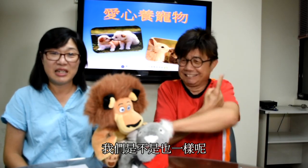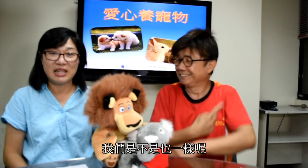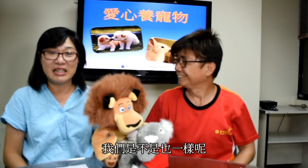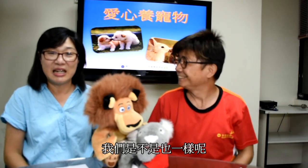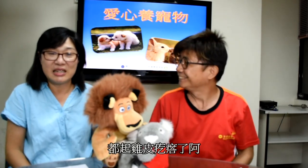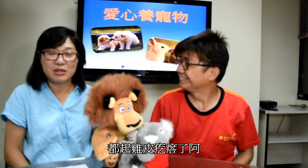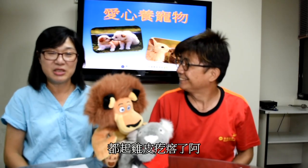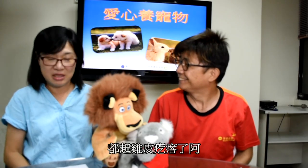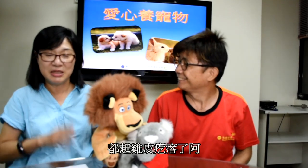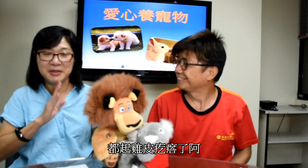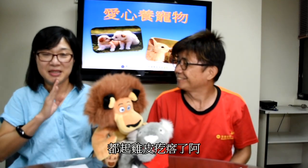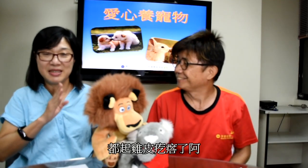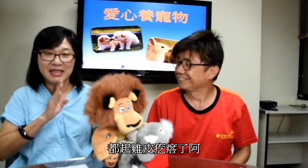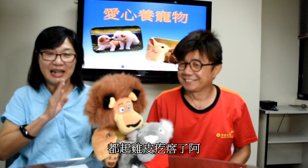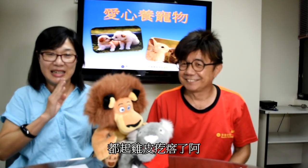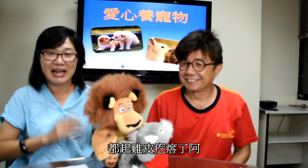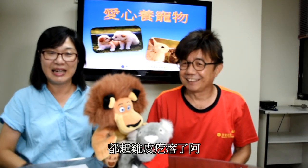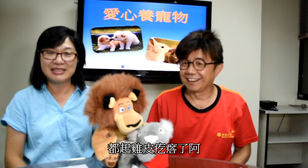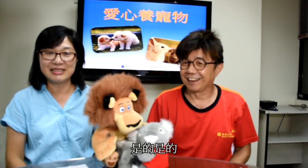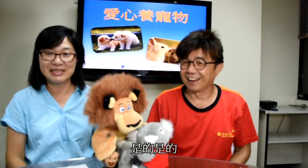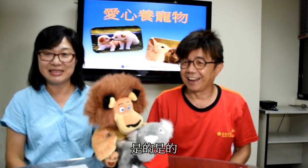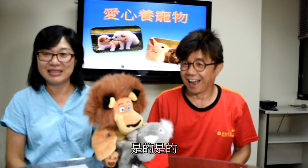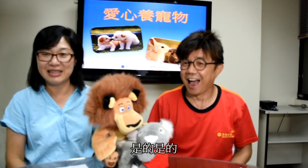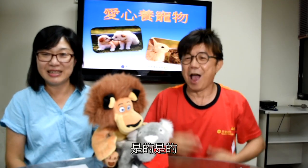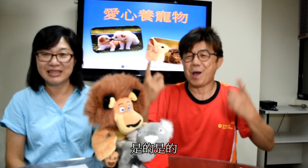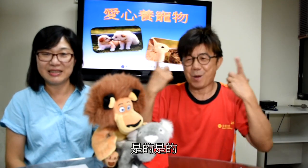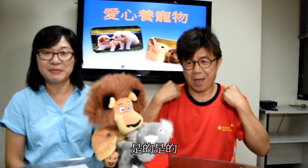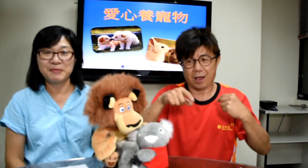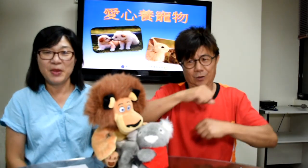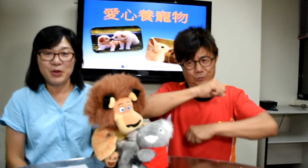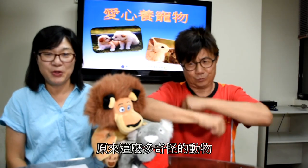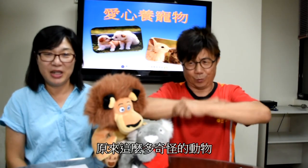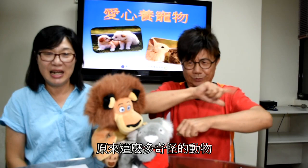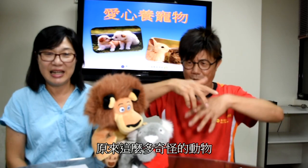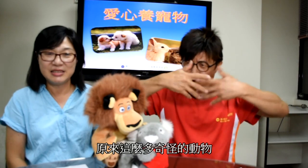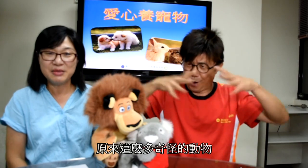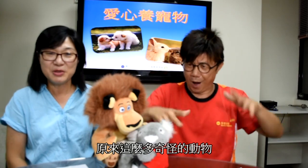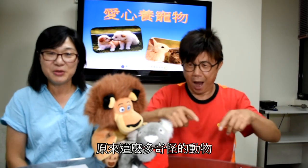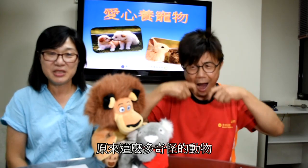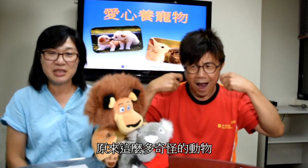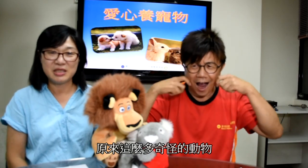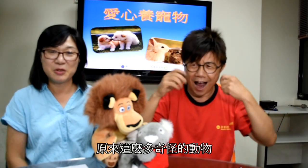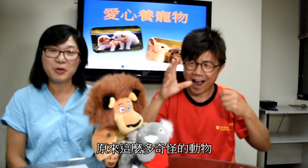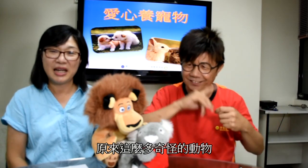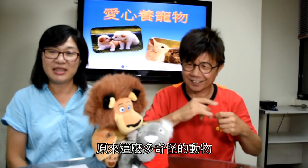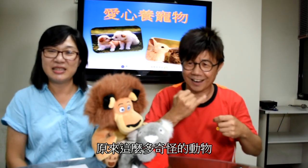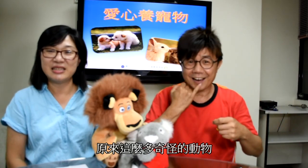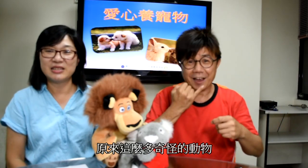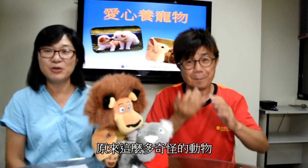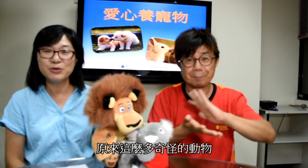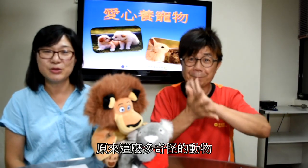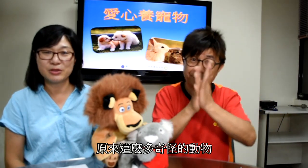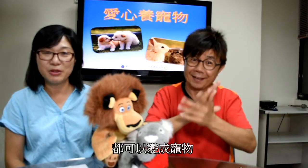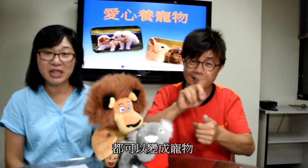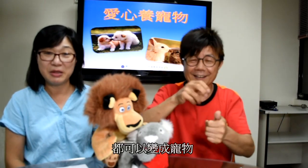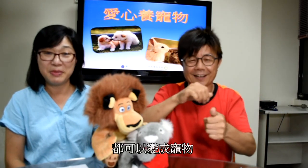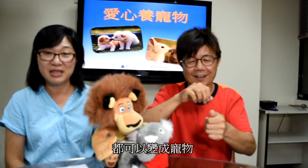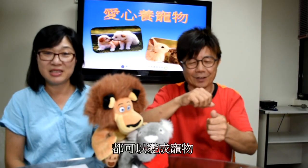一样呢？都起鸡皮疙瘩了啊！是的，是的。原来这么多奇怪的动物都可以变